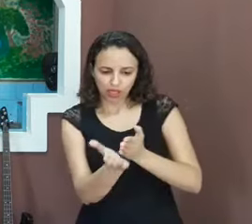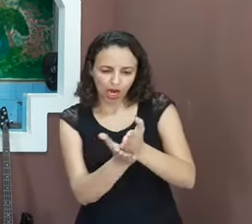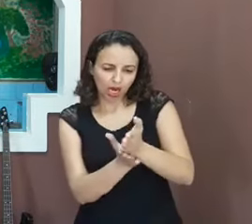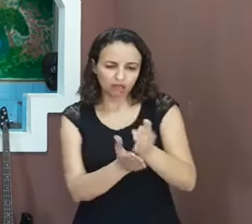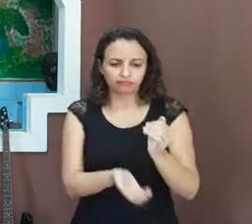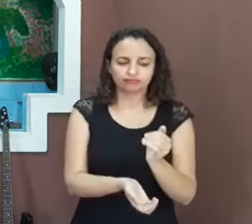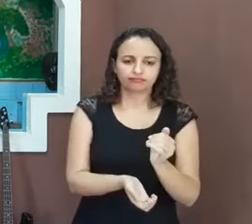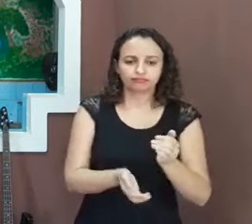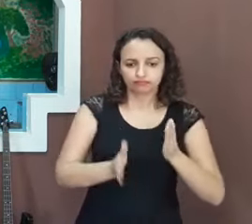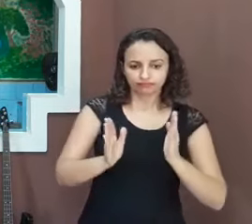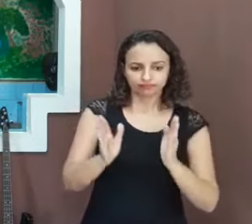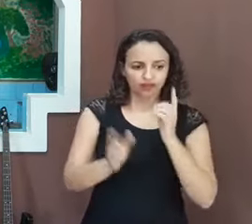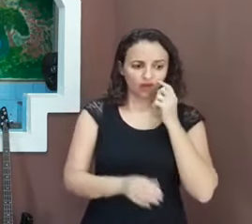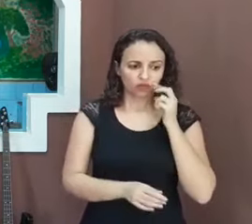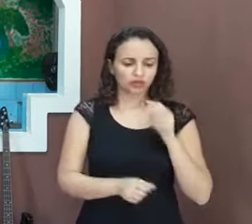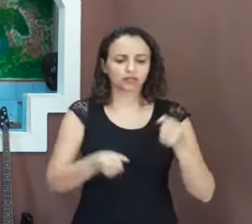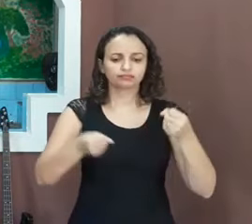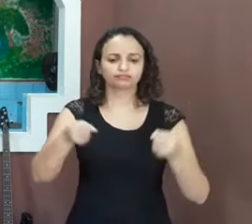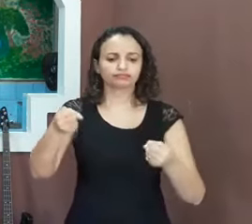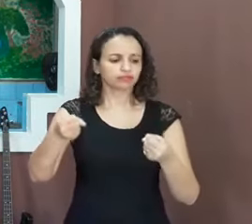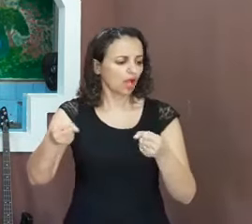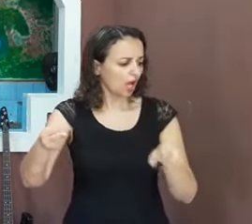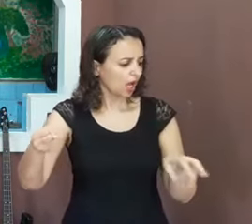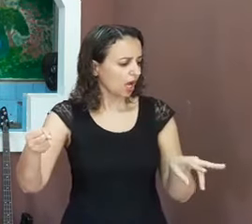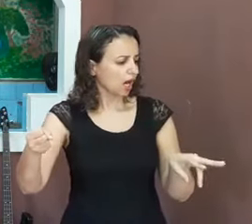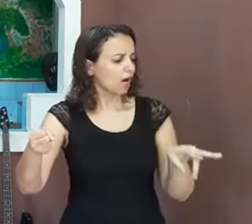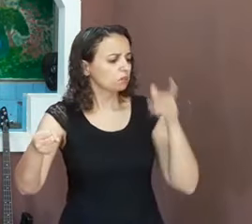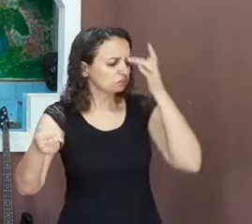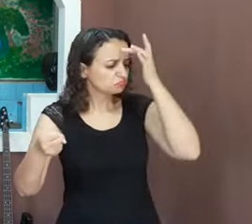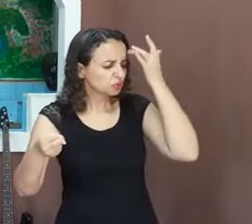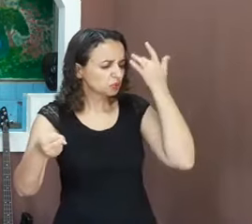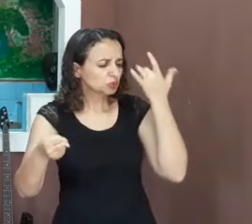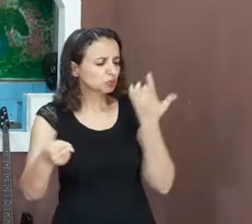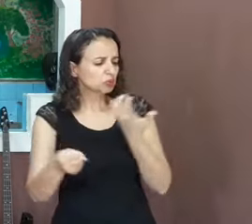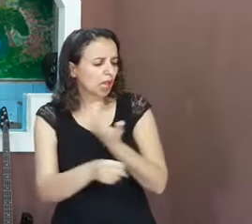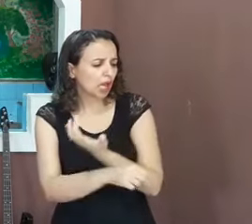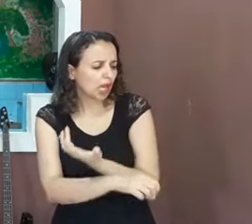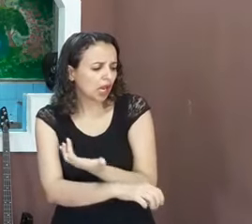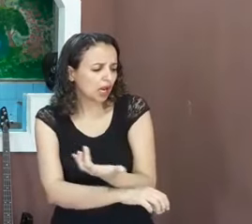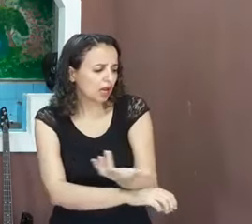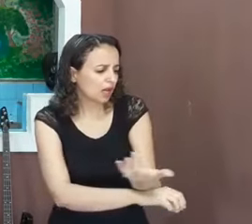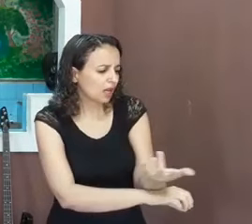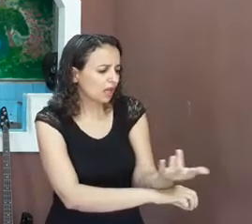andarilhas, que são mendigos. O que nós fazemos?